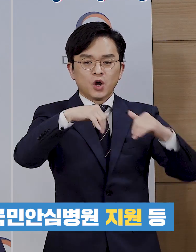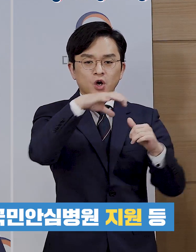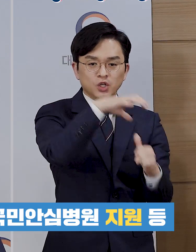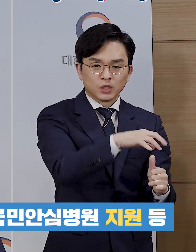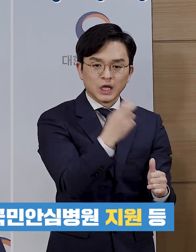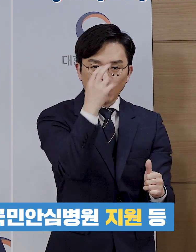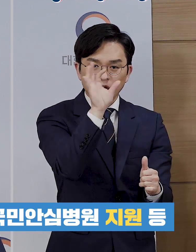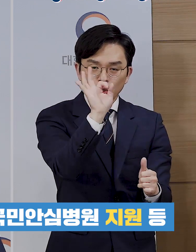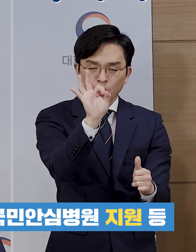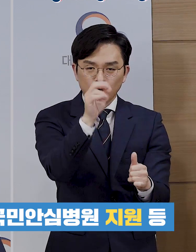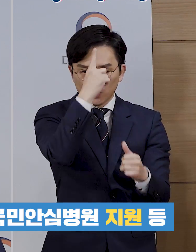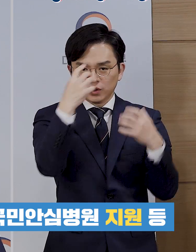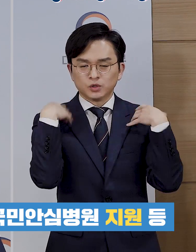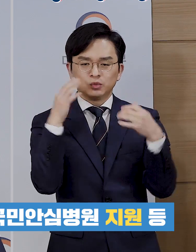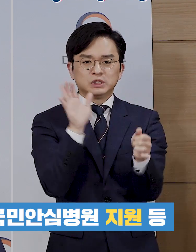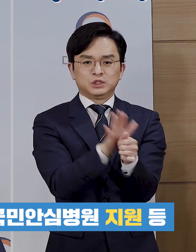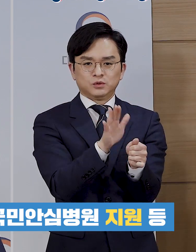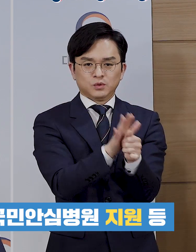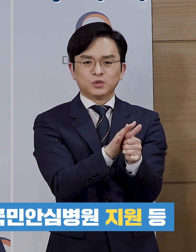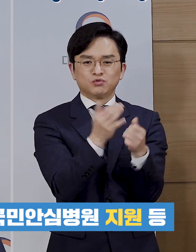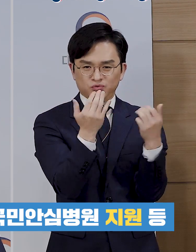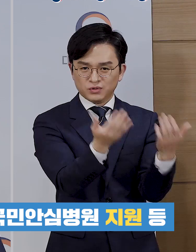격리관리료 등을 지원할 계획입니다.